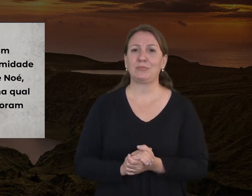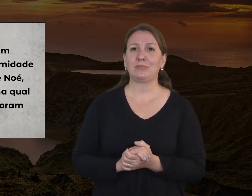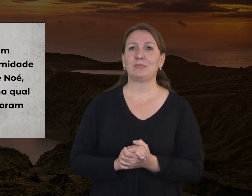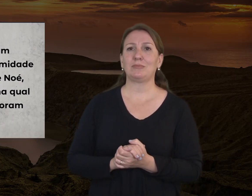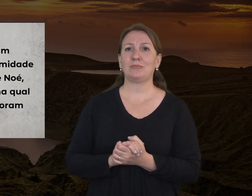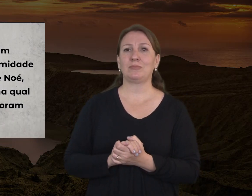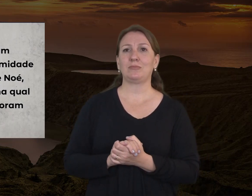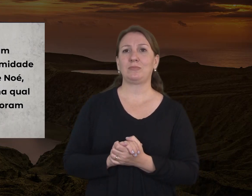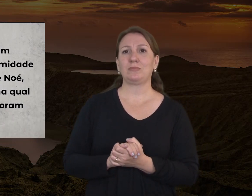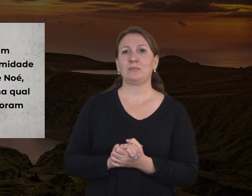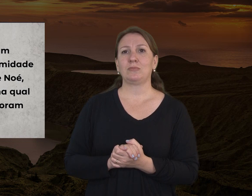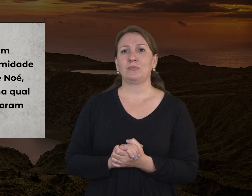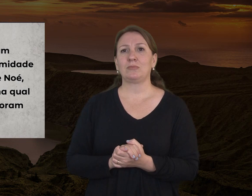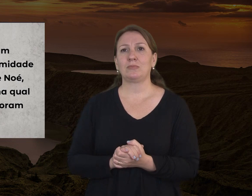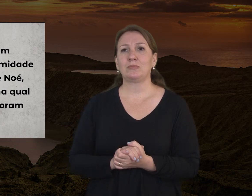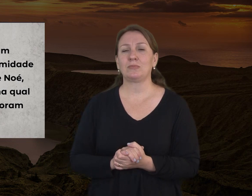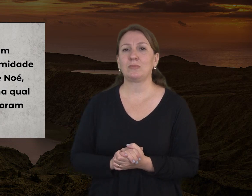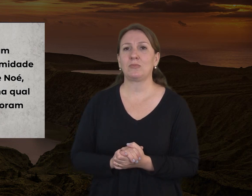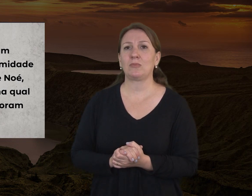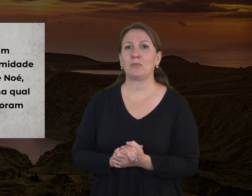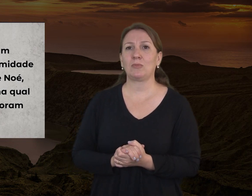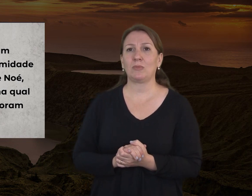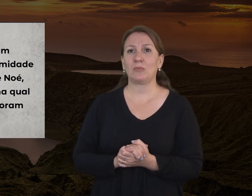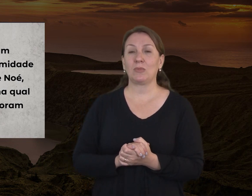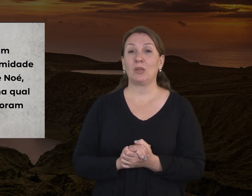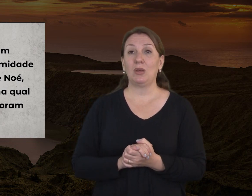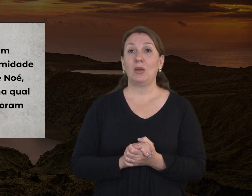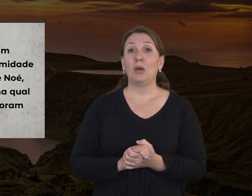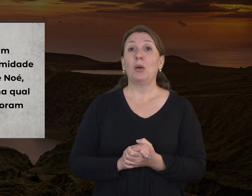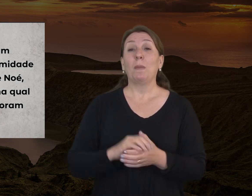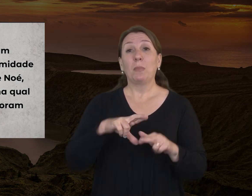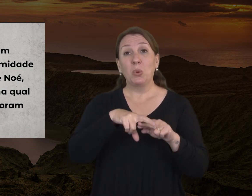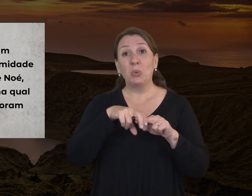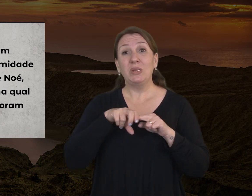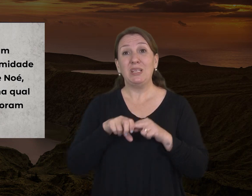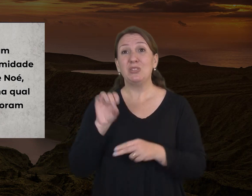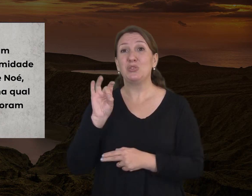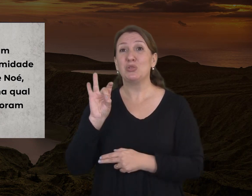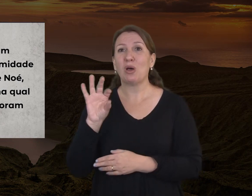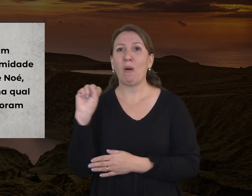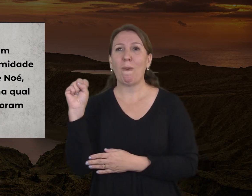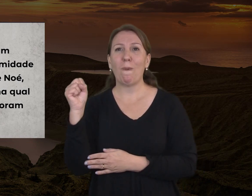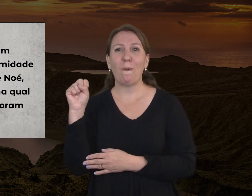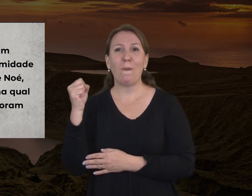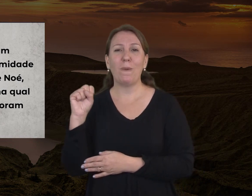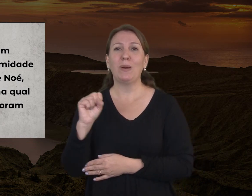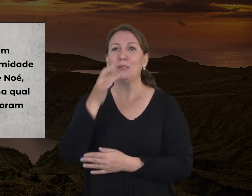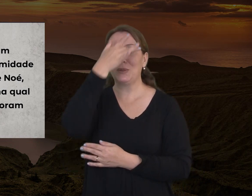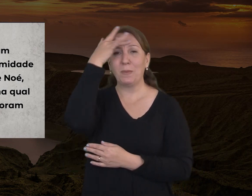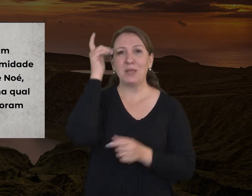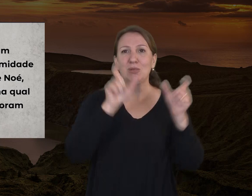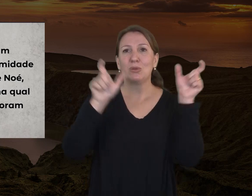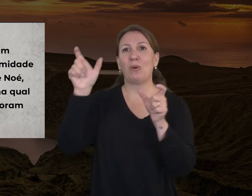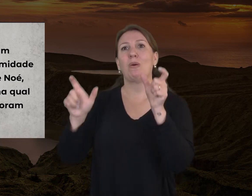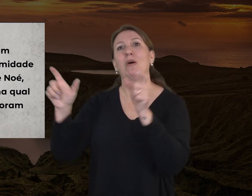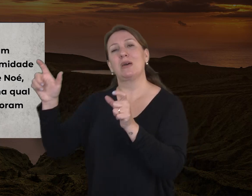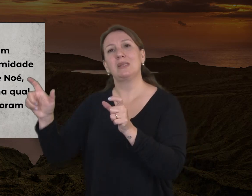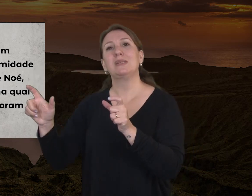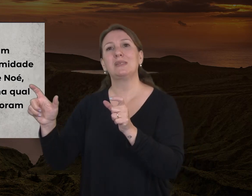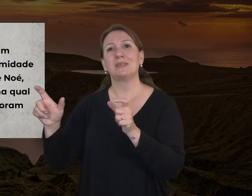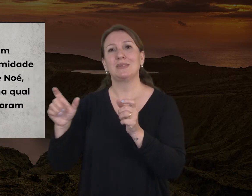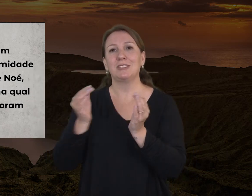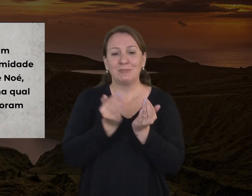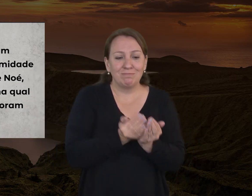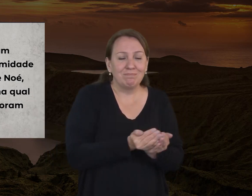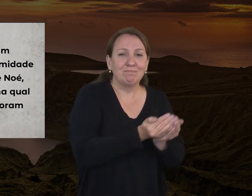a arca, na qual poucos, a saber, 8 pessoas, foram salvos através da água. Então, só